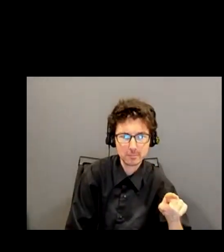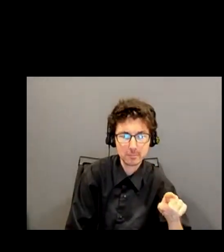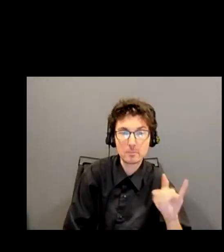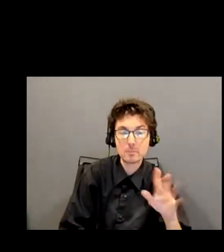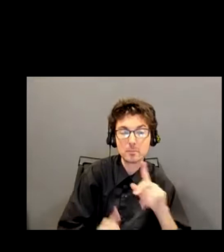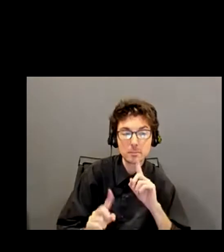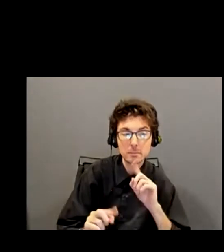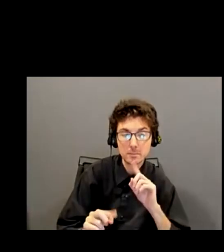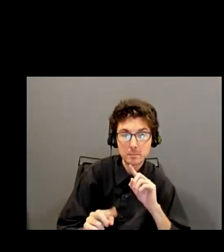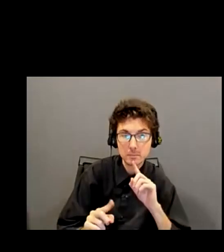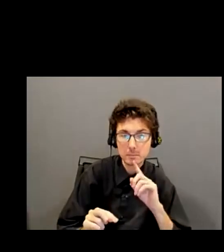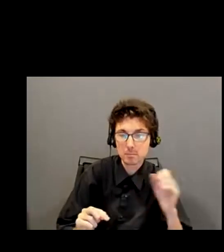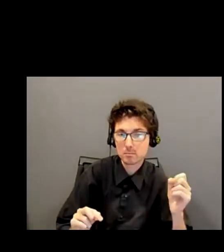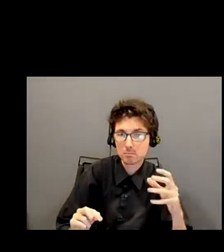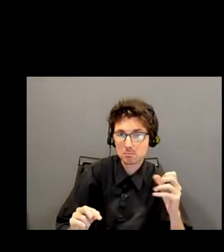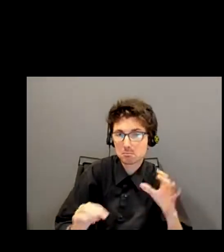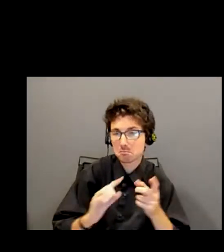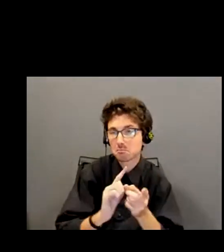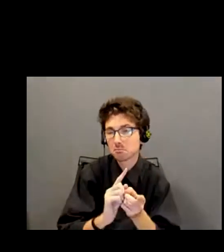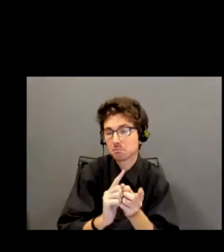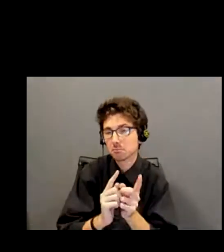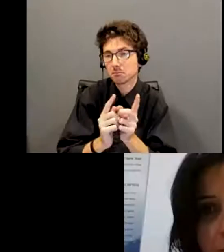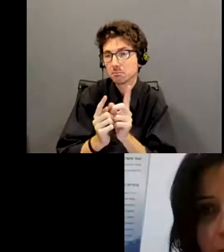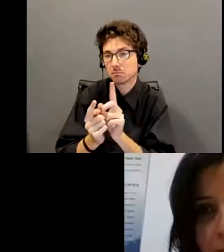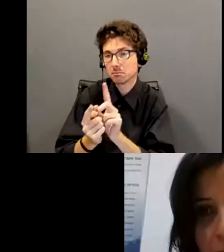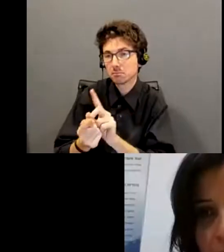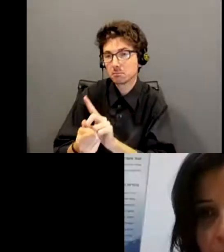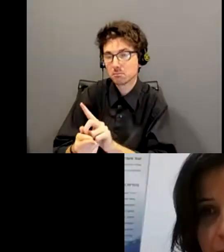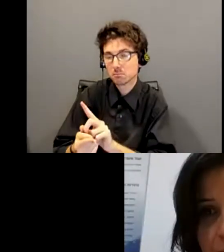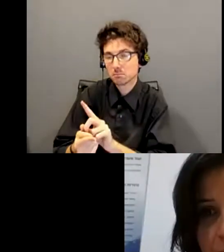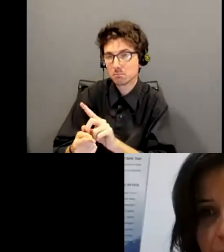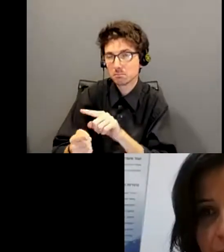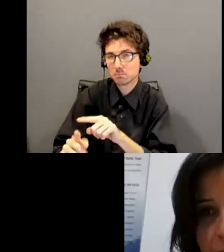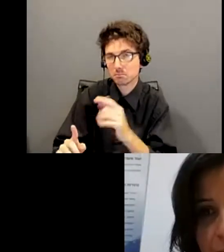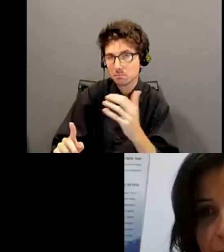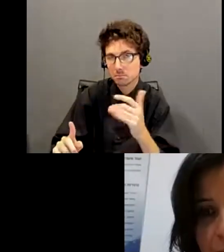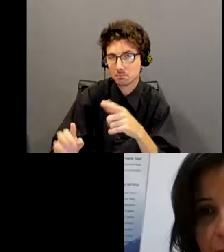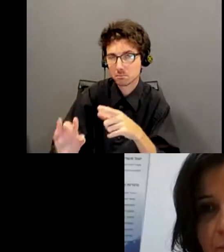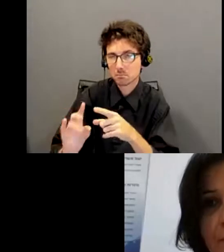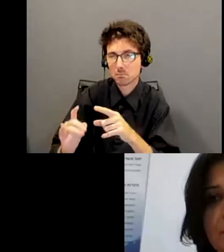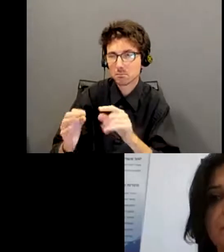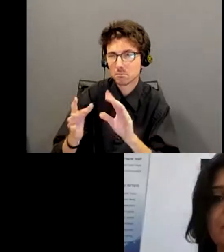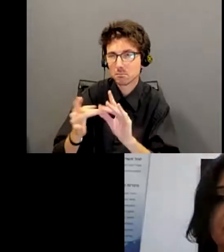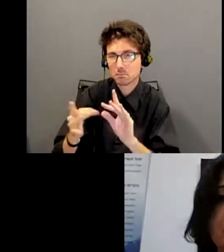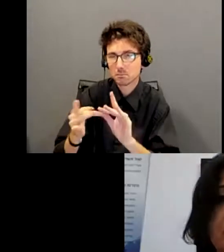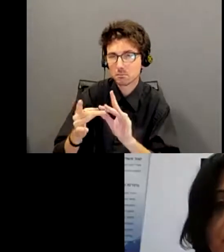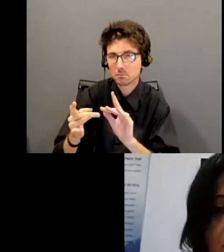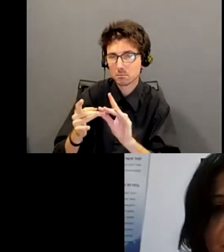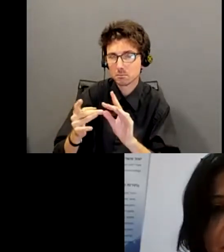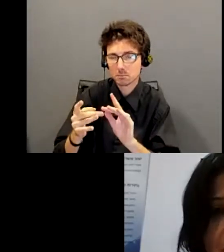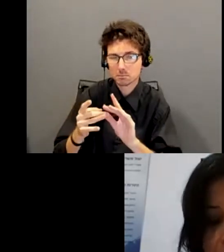بالنقص كوني جالسه على كرسي متحرك وعلى نفسي متساويه